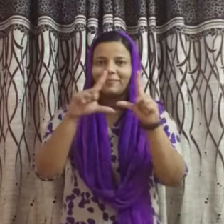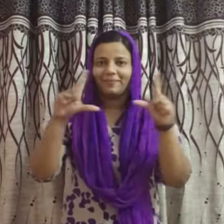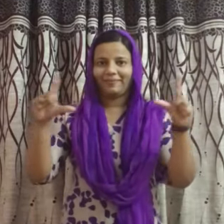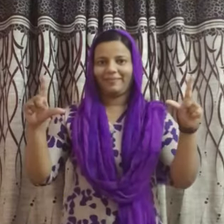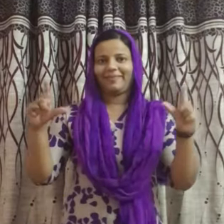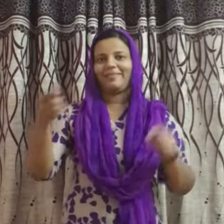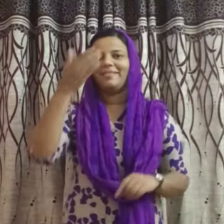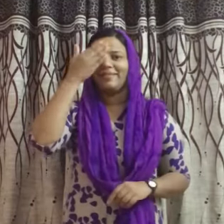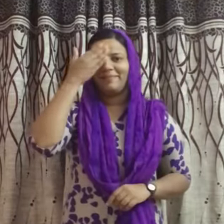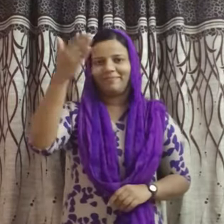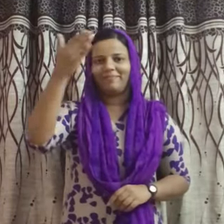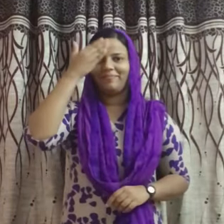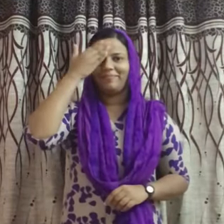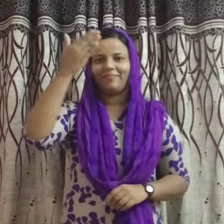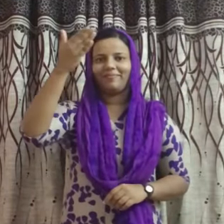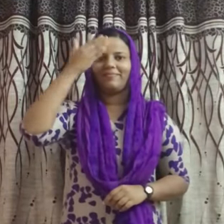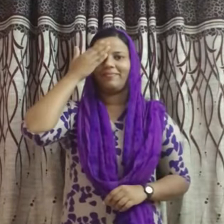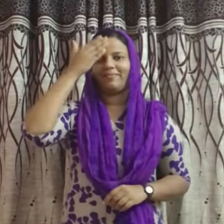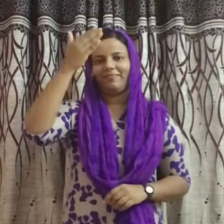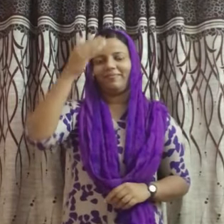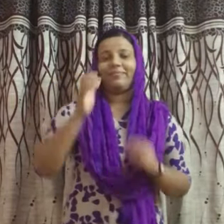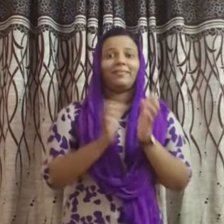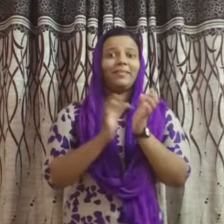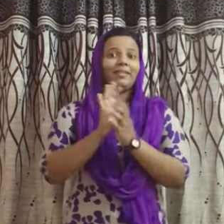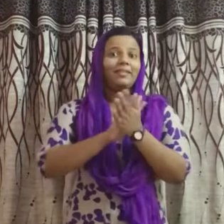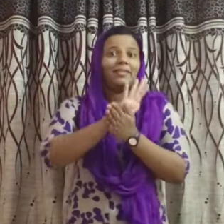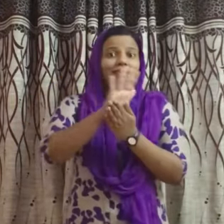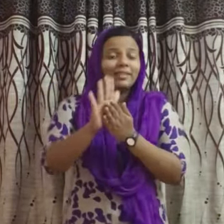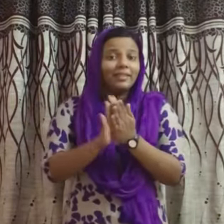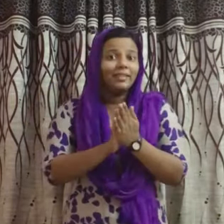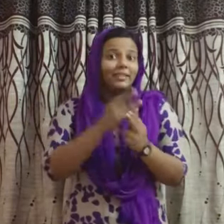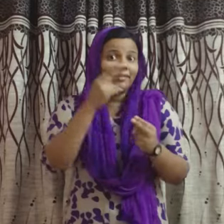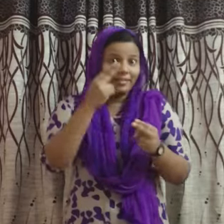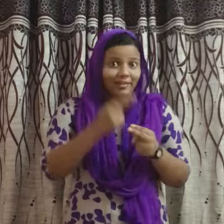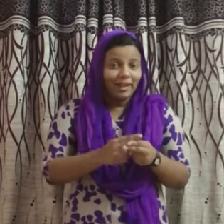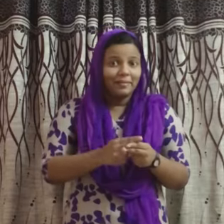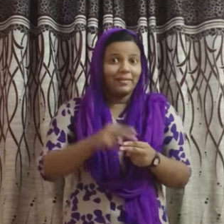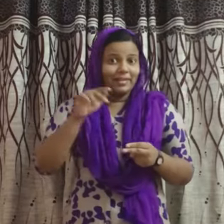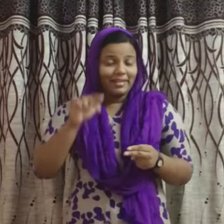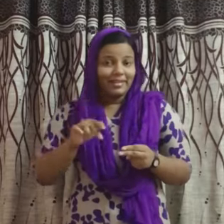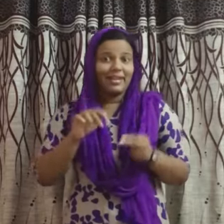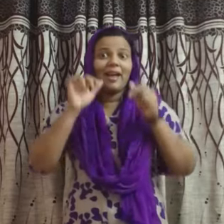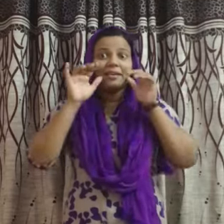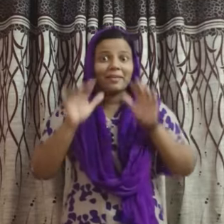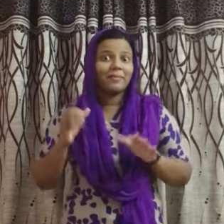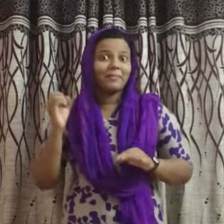പ്രൈസ് ലോർഡ്, ഹല്ലേലൂയ. സ്തോത്രം, സ്തോത്രം, സ്തോത്രം. കർത്താവിൻ്റെ അതിപരിശുദ്ധമായ തിരുനാമം ഈ അനുഗ്രഹിക്കപ്പെട്ട